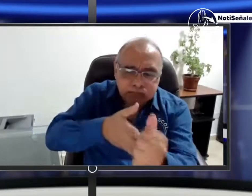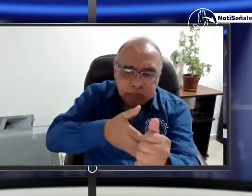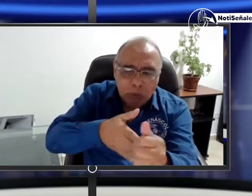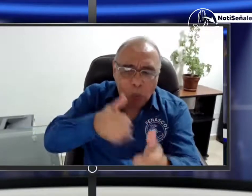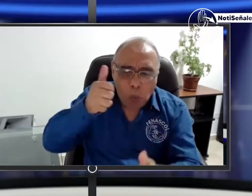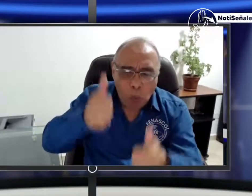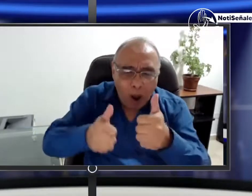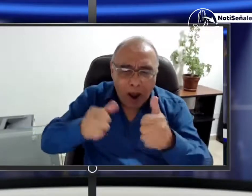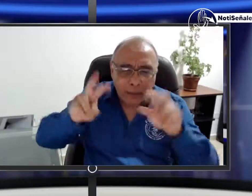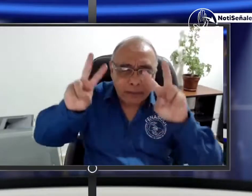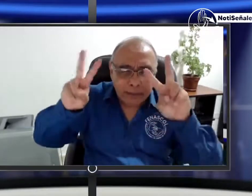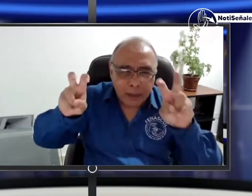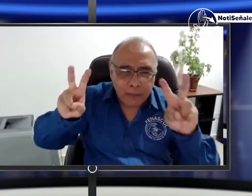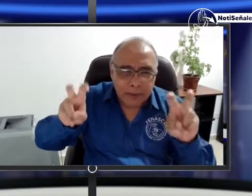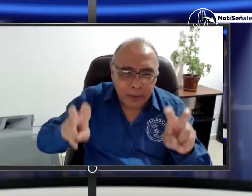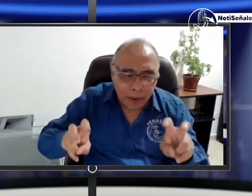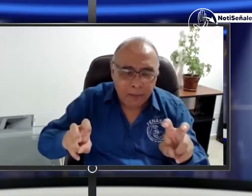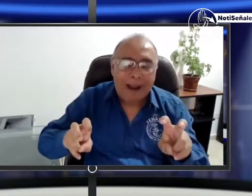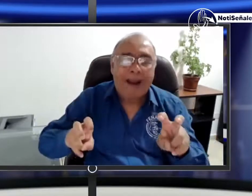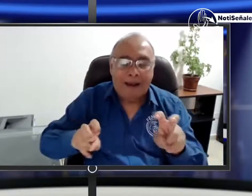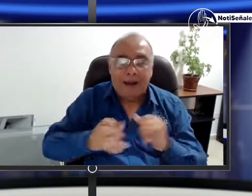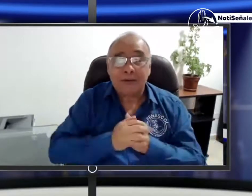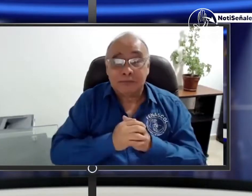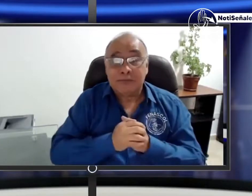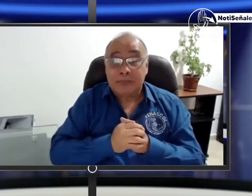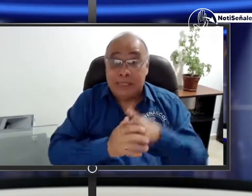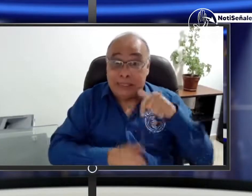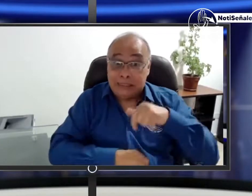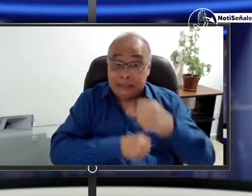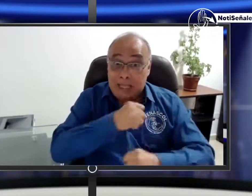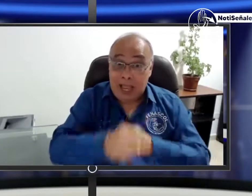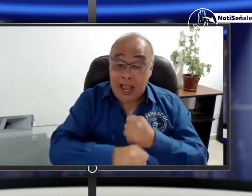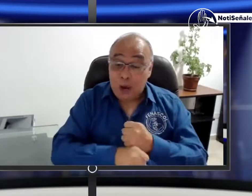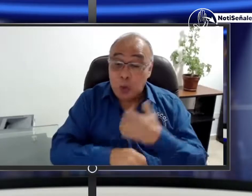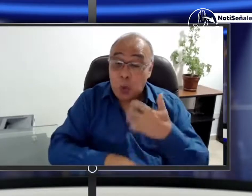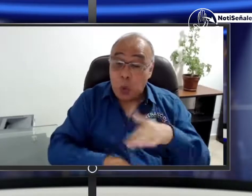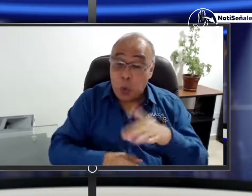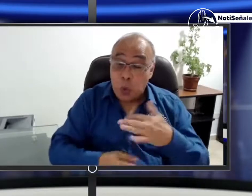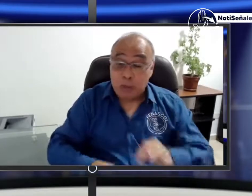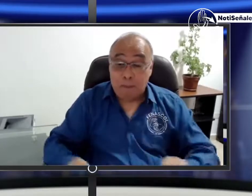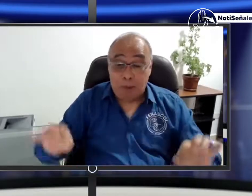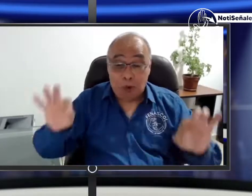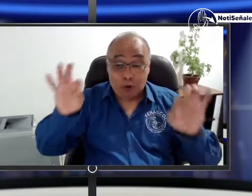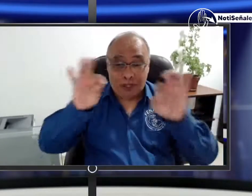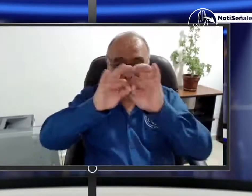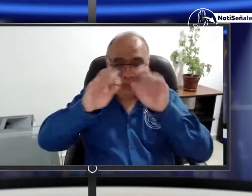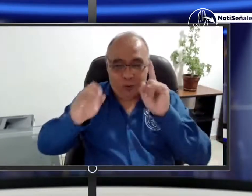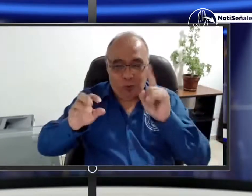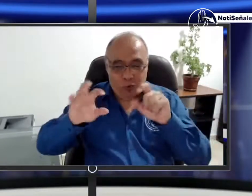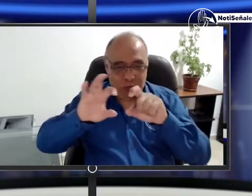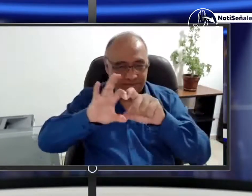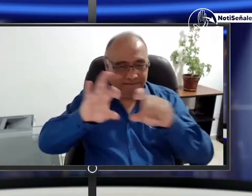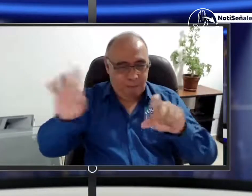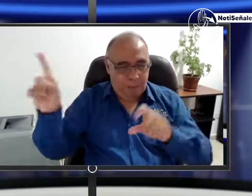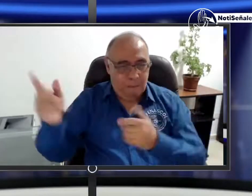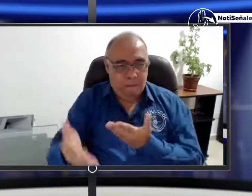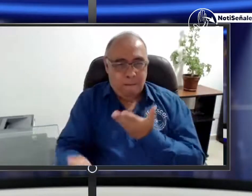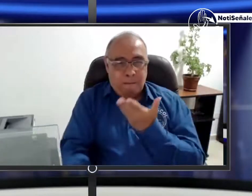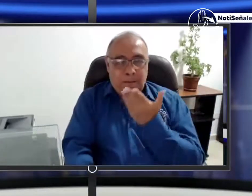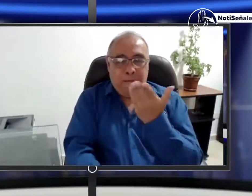articulada con la w de esta tiene unos lineamientos unos contenidos y temáticas